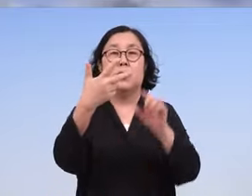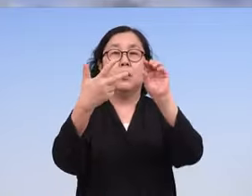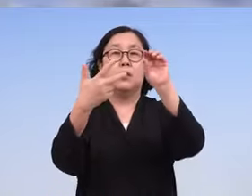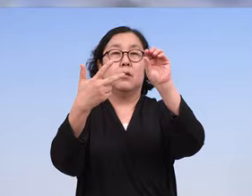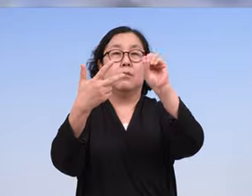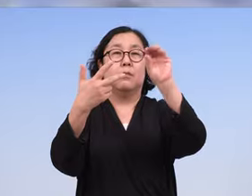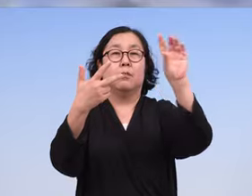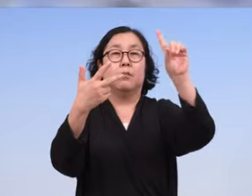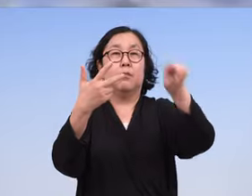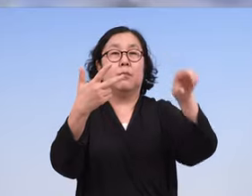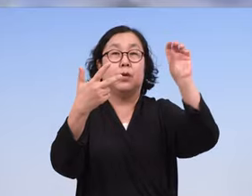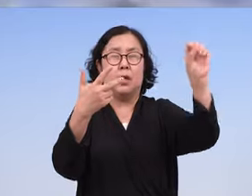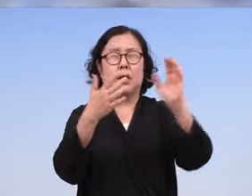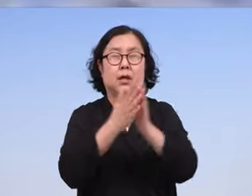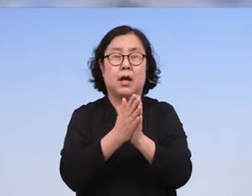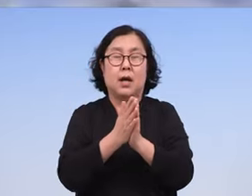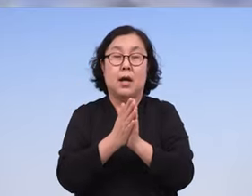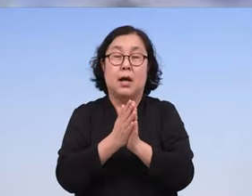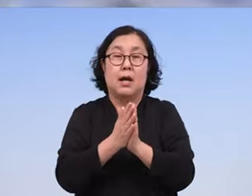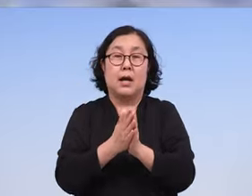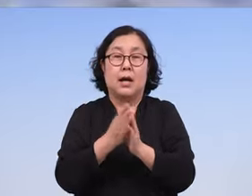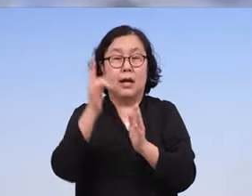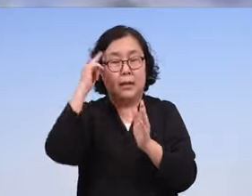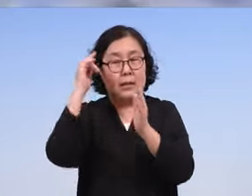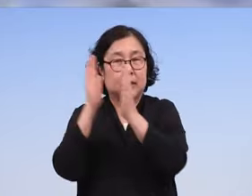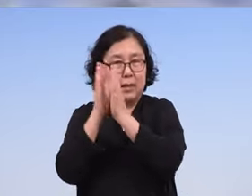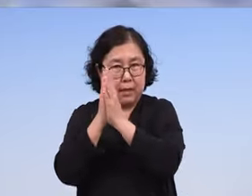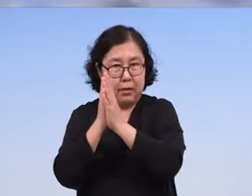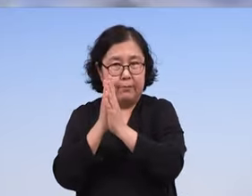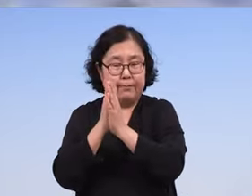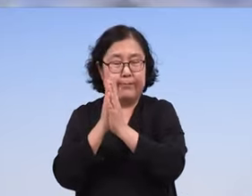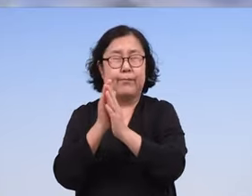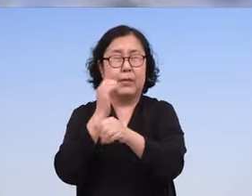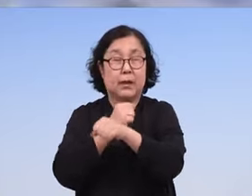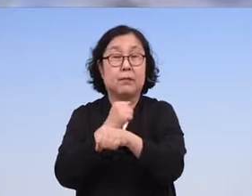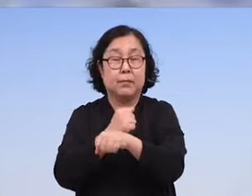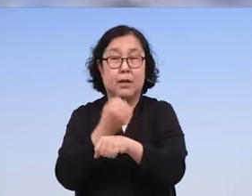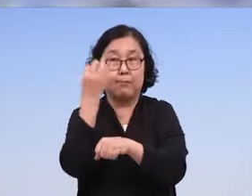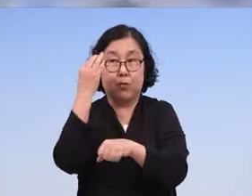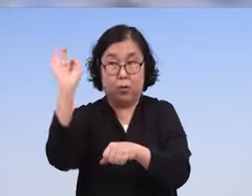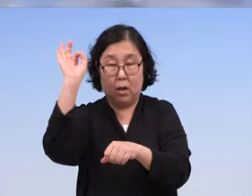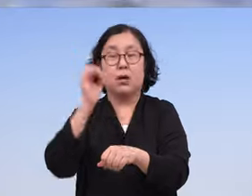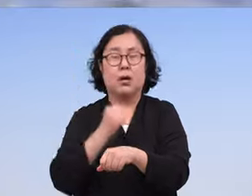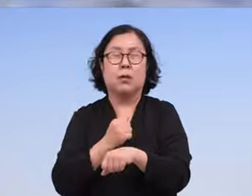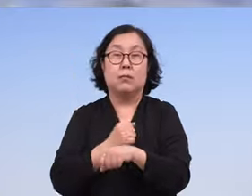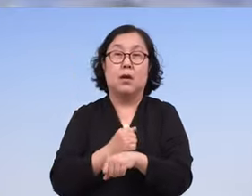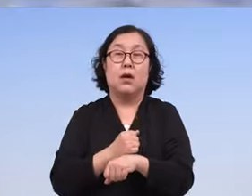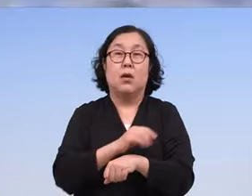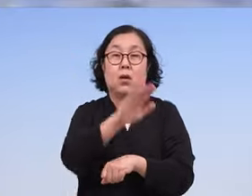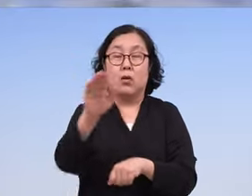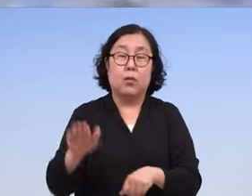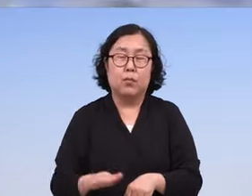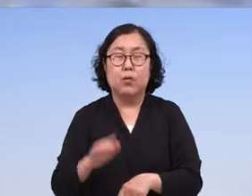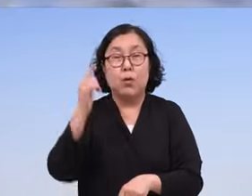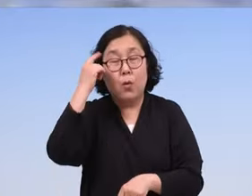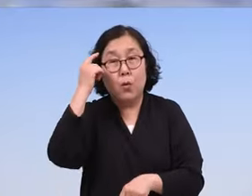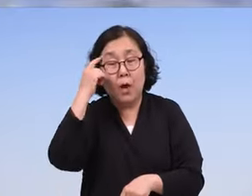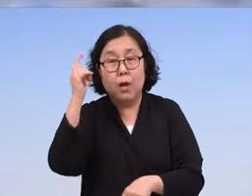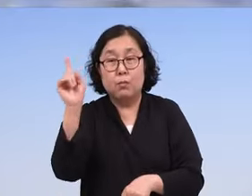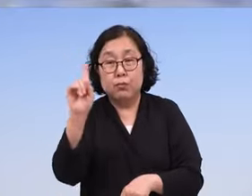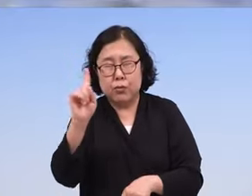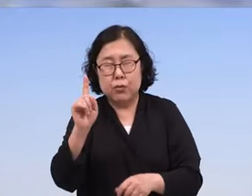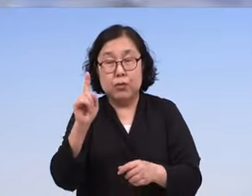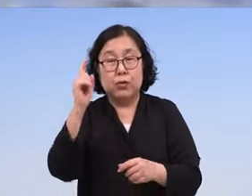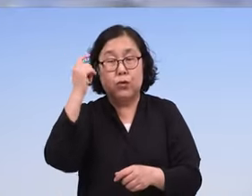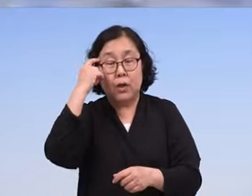97%가 찬성해 주셨잖아요. 저는 새벽 3시에 하나님의 작전에 휘말려가지고 얼떨결에 했지만 여러분은 그 새벽 3시도